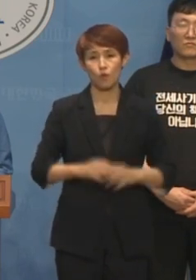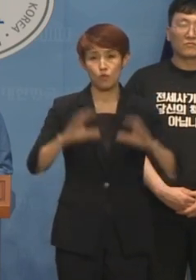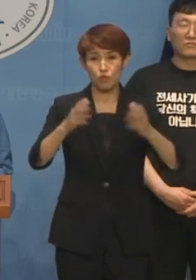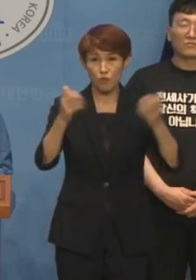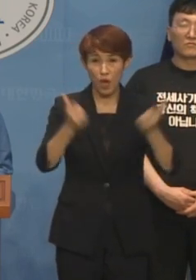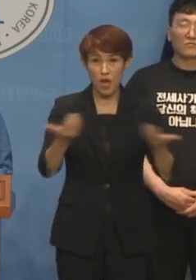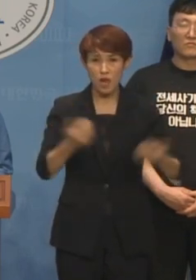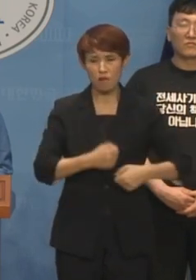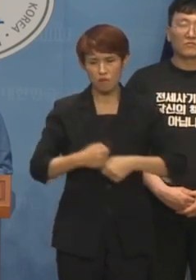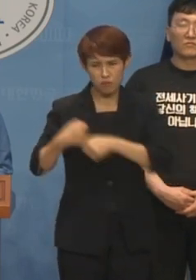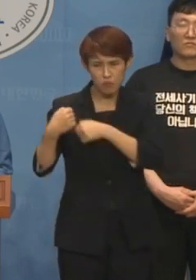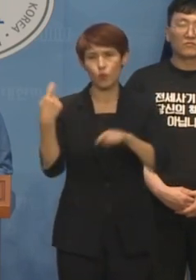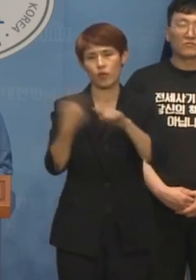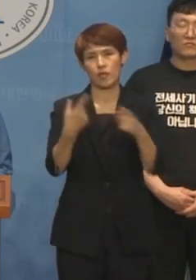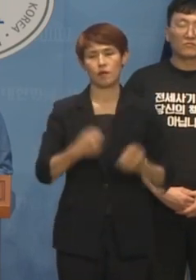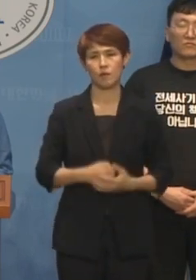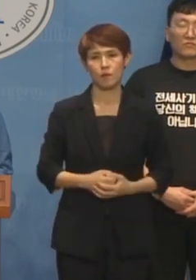직무유기입니다. 그리고